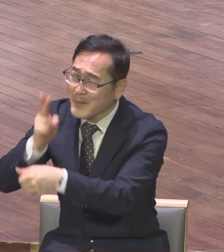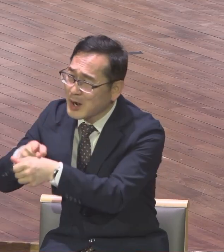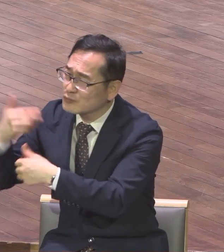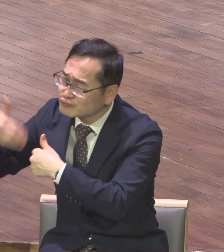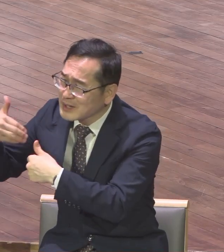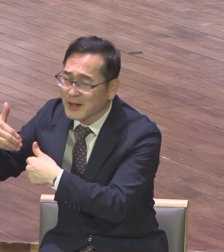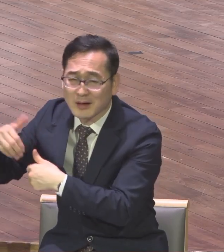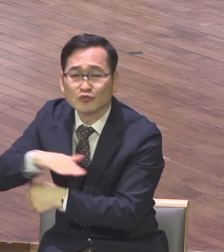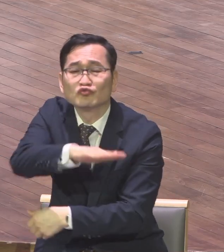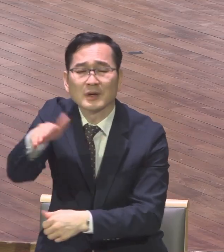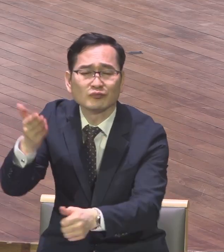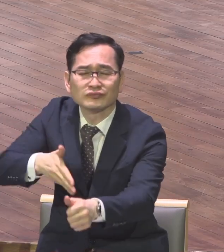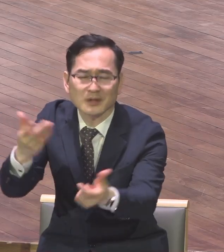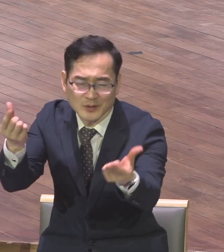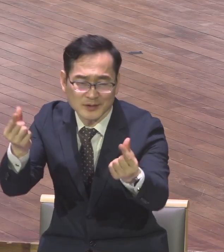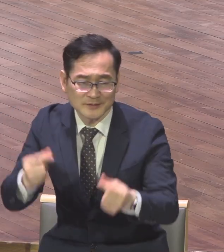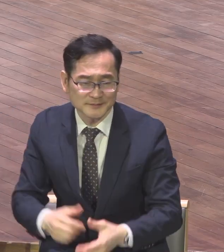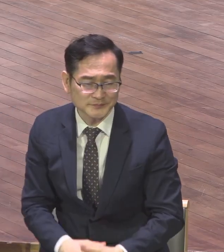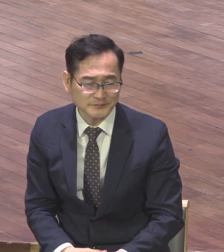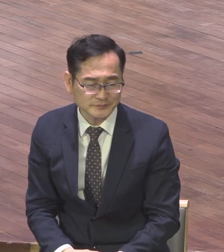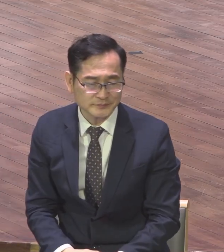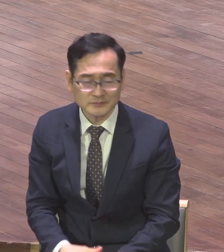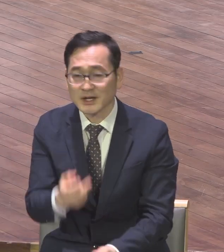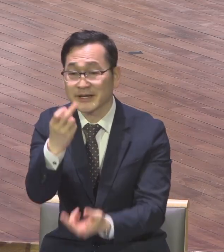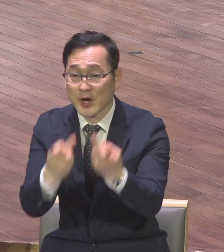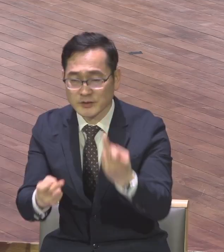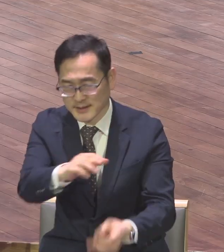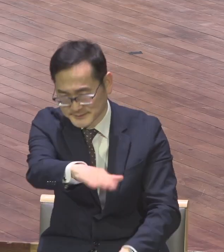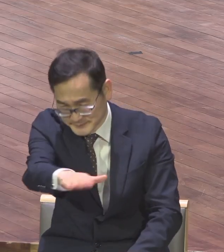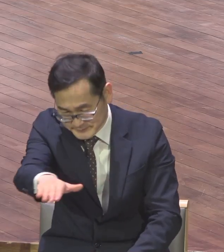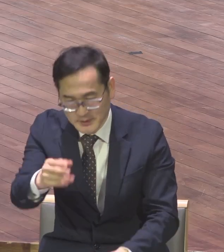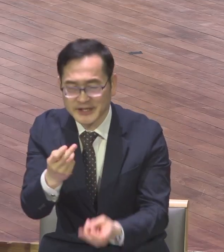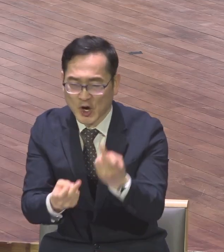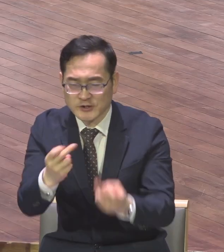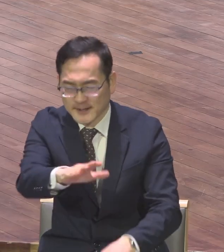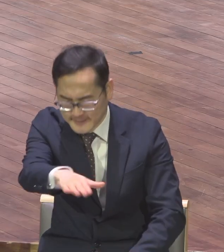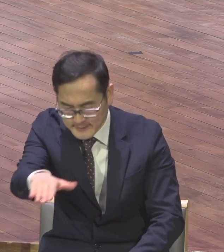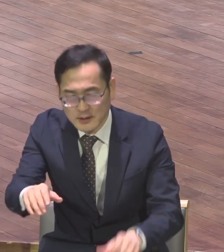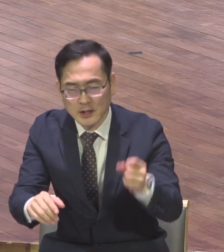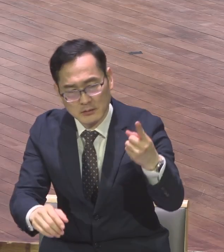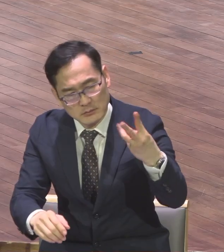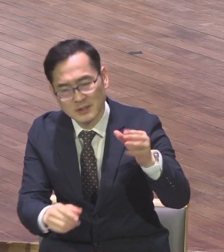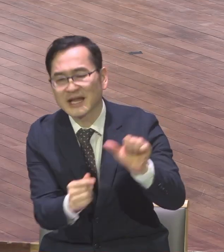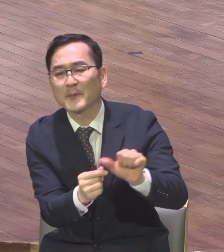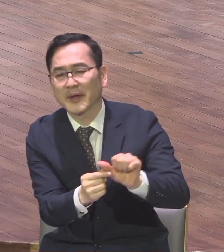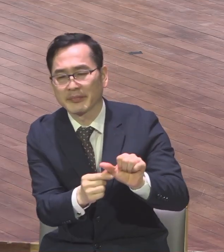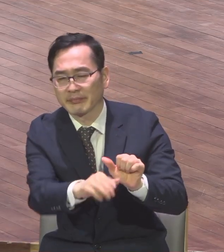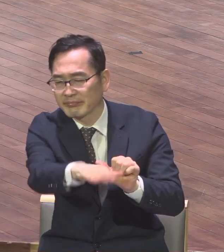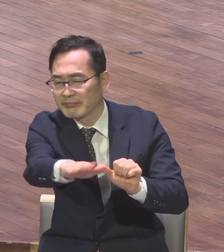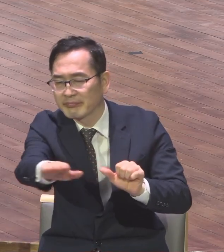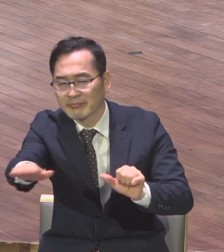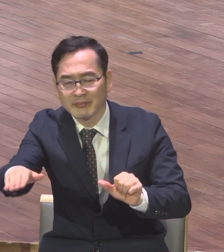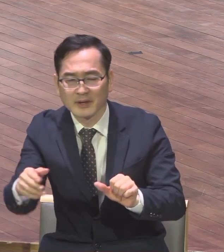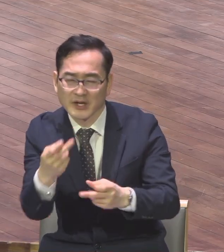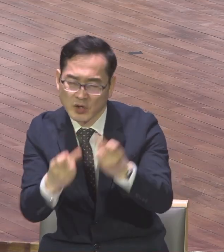절까지를 보면요, 형제들아 라는 표현이 5번 반복적으로 나와요. 형제들아.